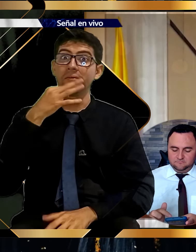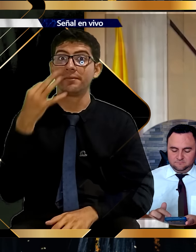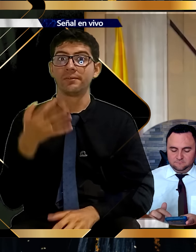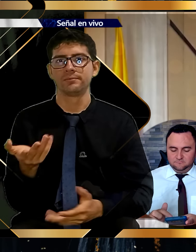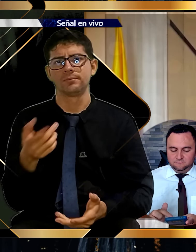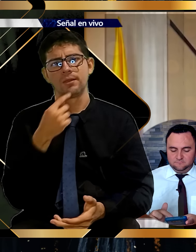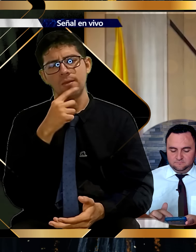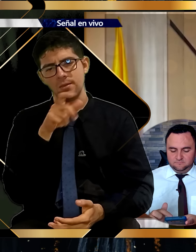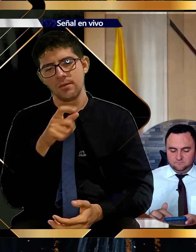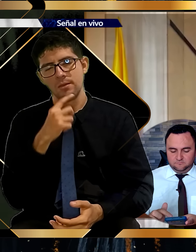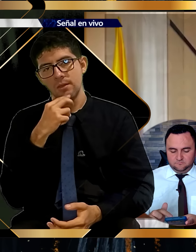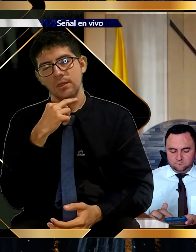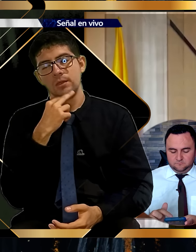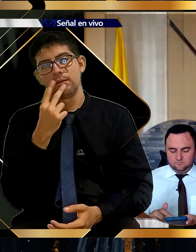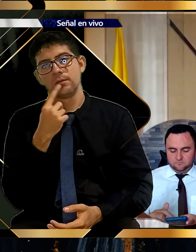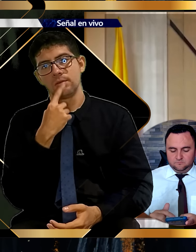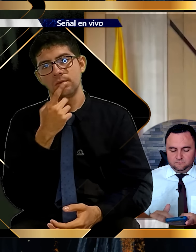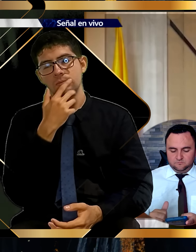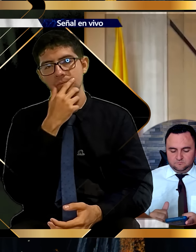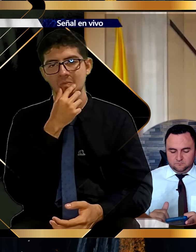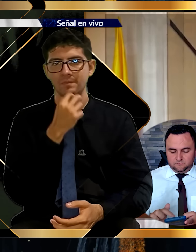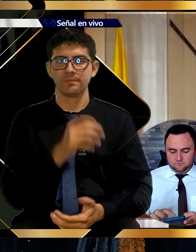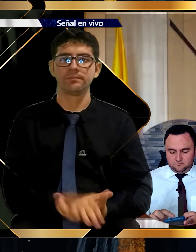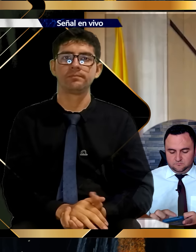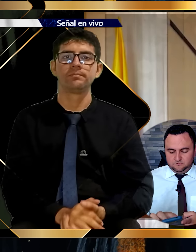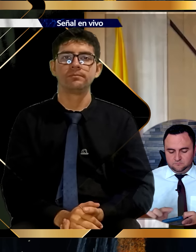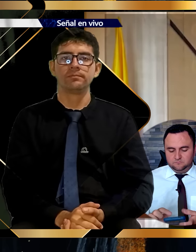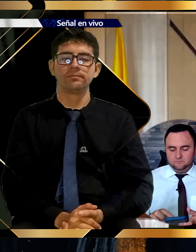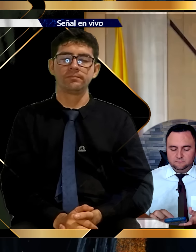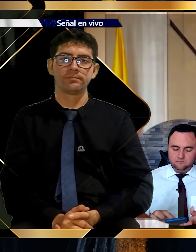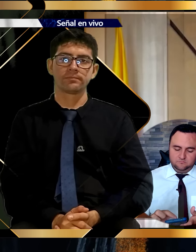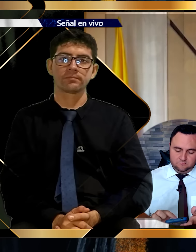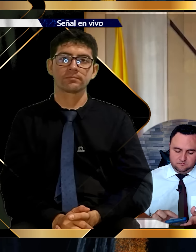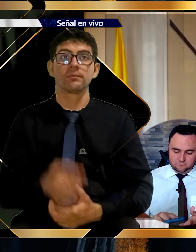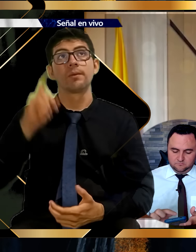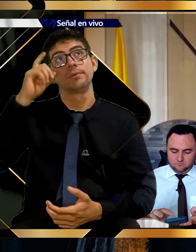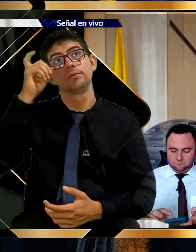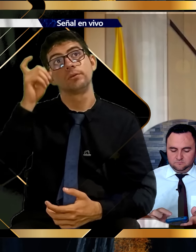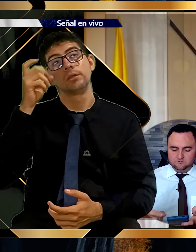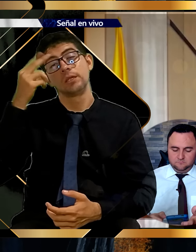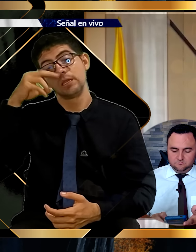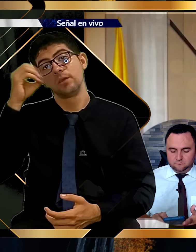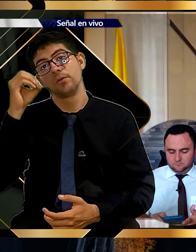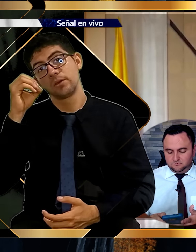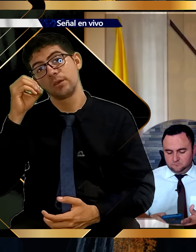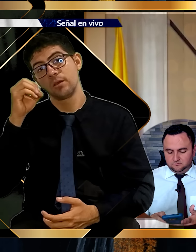Claro que la hermana dice que es que tiene un hijo inconverso. Entonces ella pensó en su hijo inconverso.